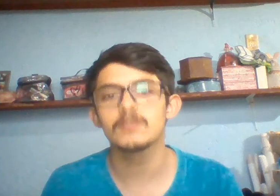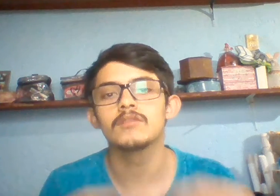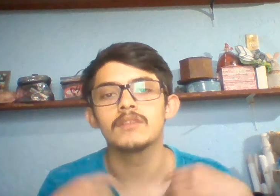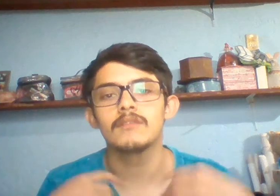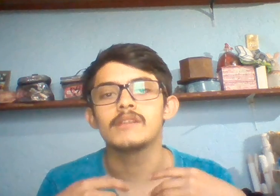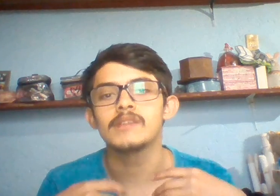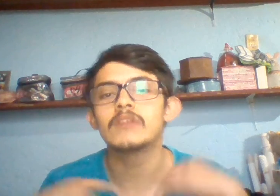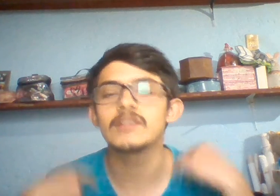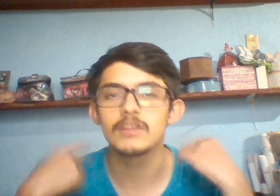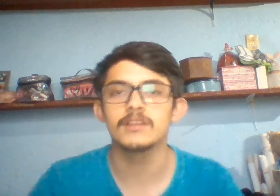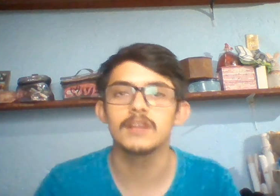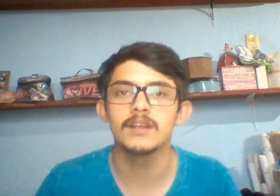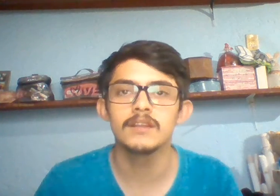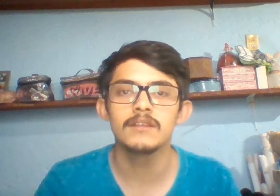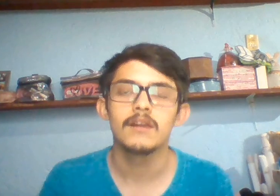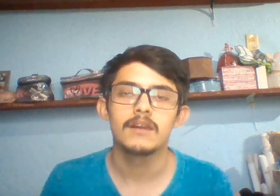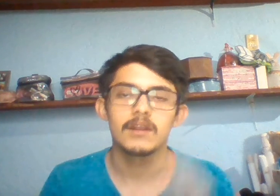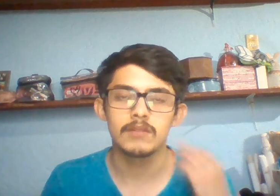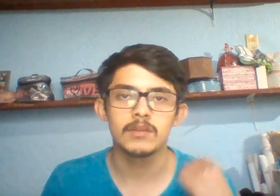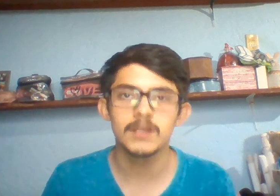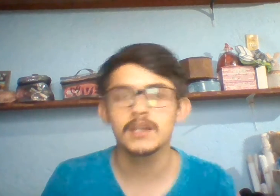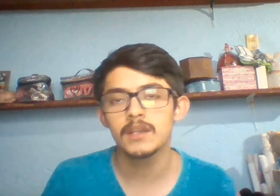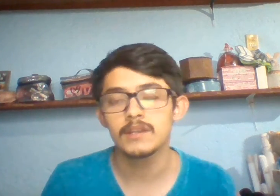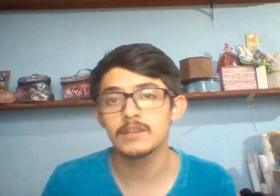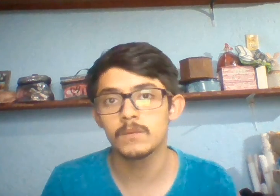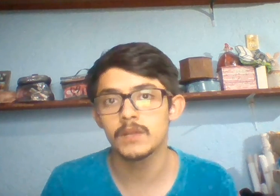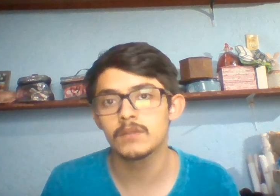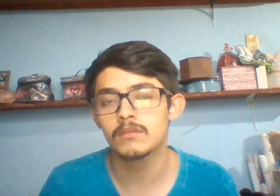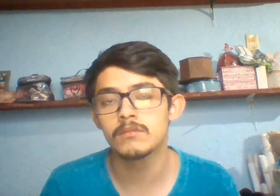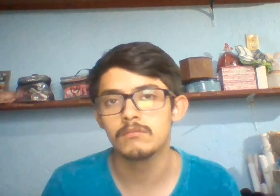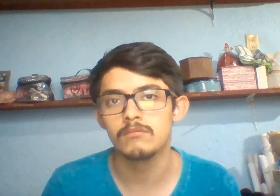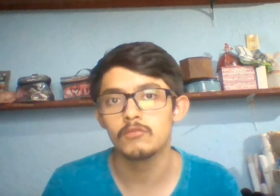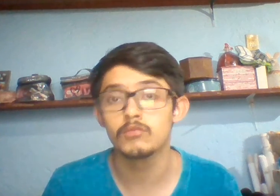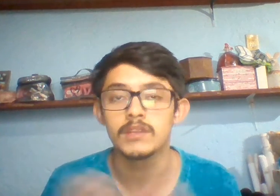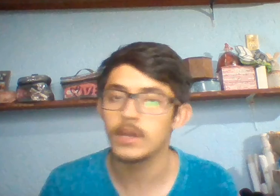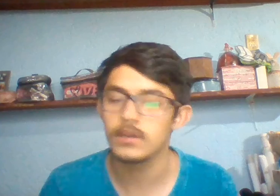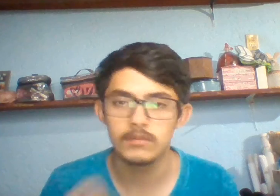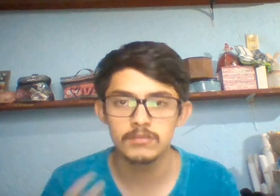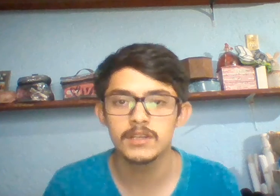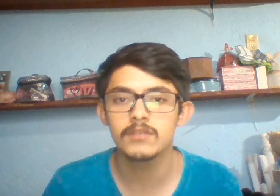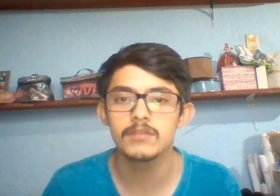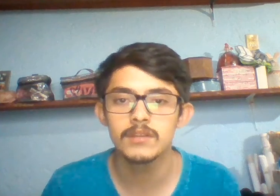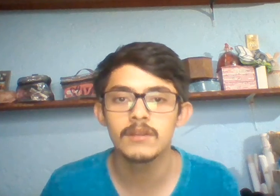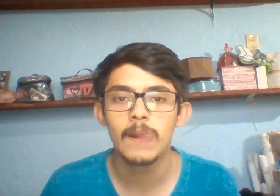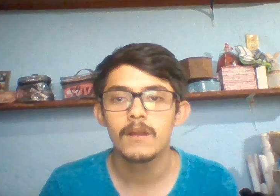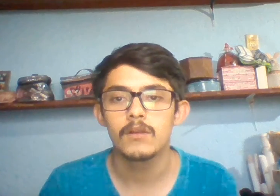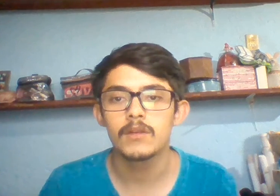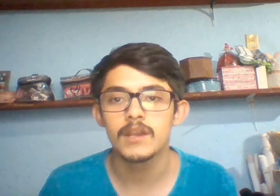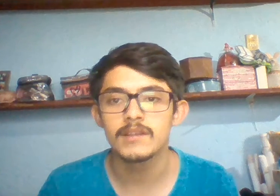son ahora asientos inteligentes, que cuando ven que está sufriendo un desmayo o ciertas cosas, lo que hace